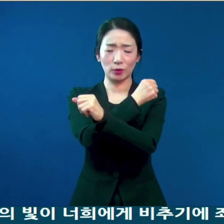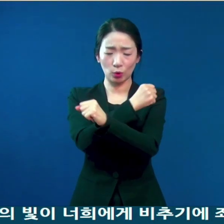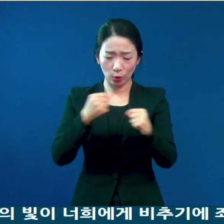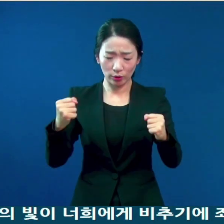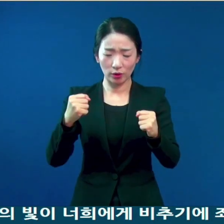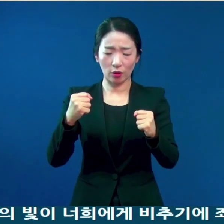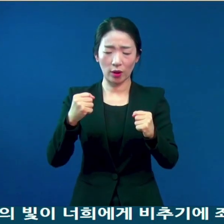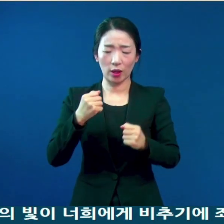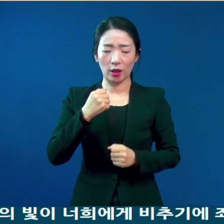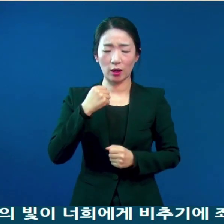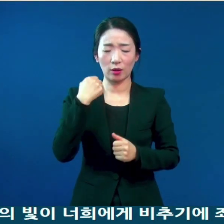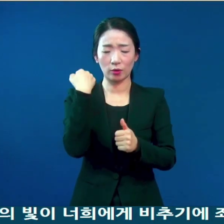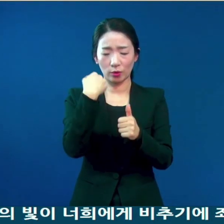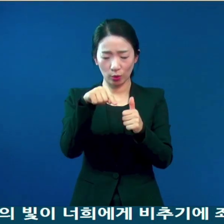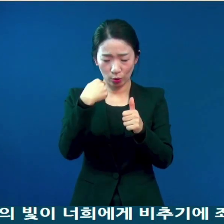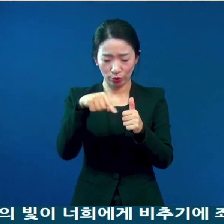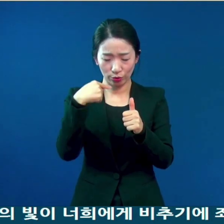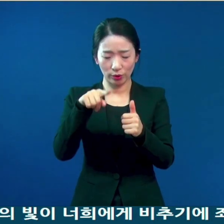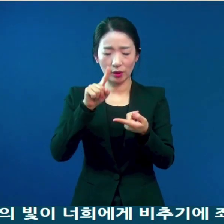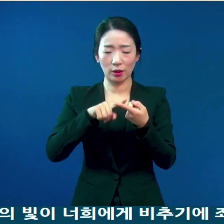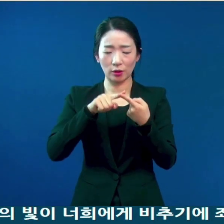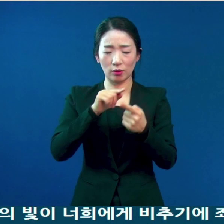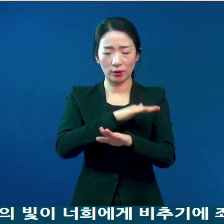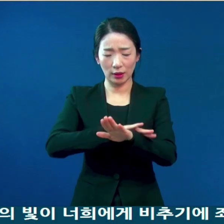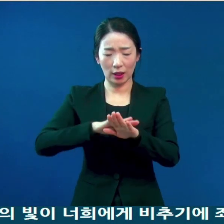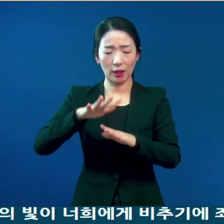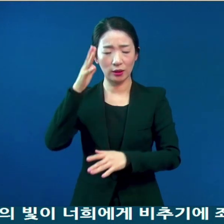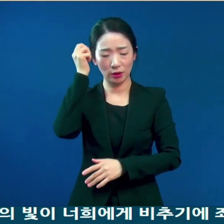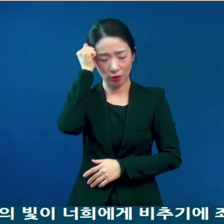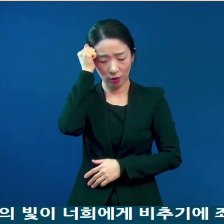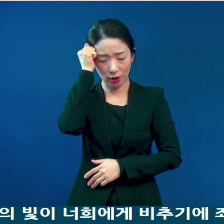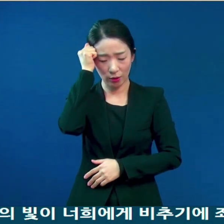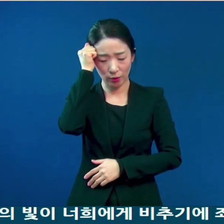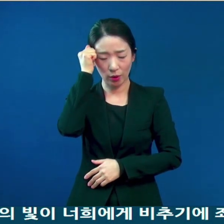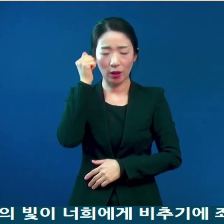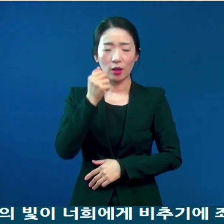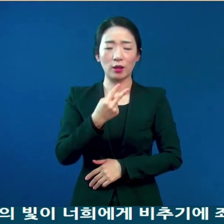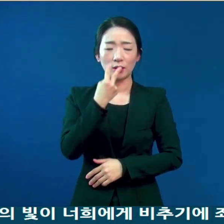담게 하시고 생수의 강이 흐름에 생명의 빛이 비침에